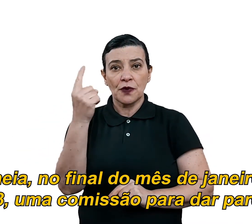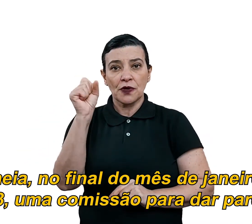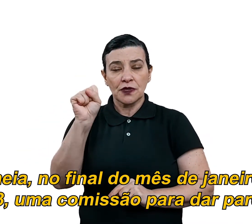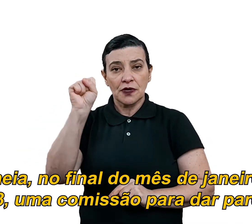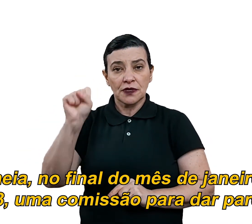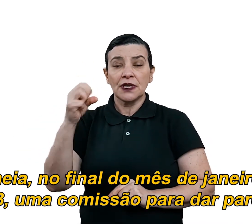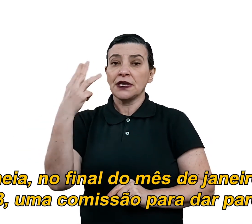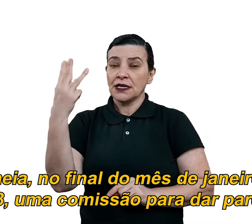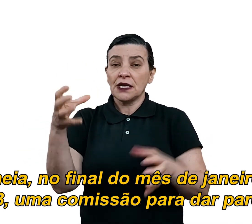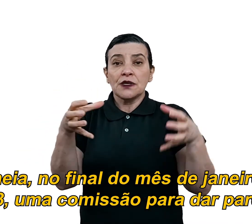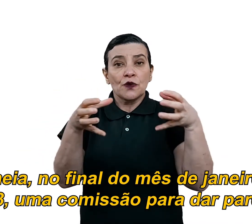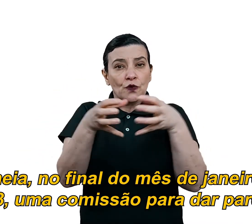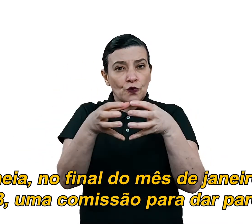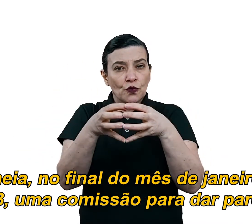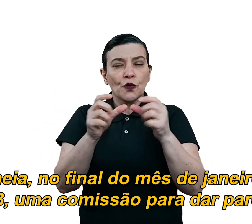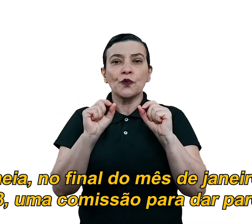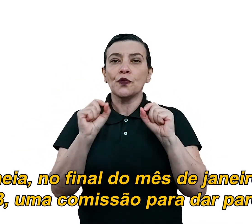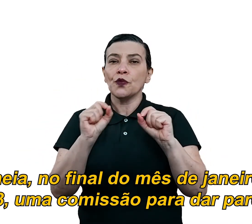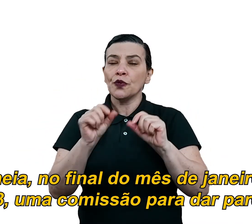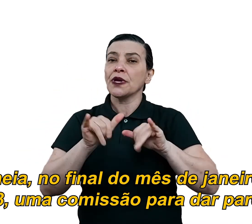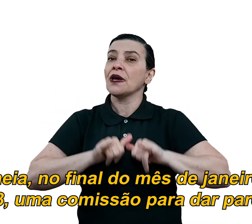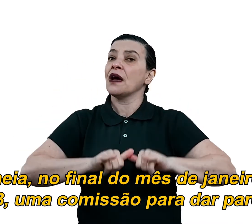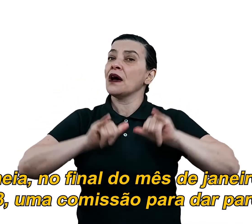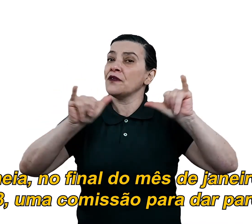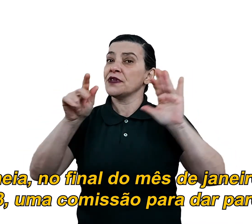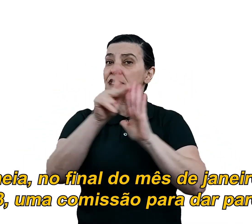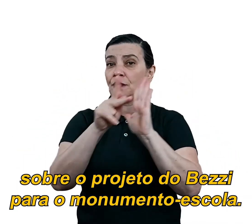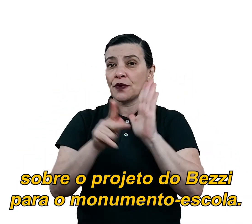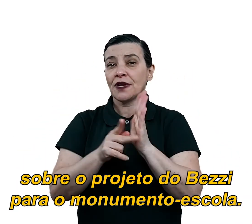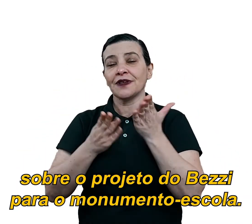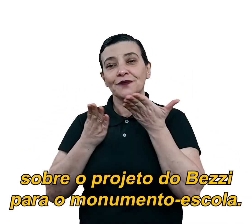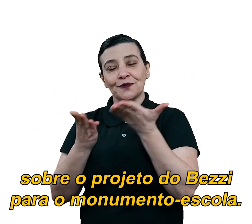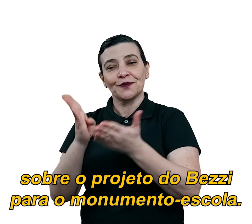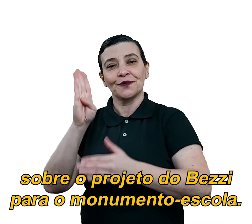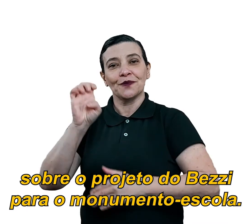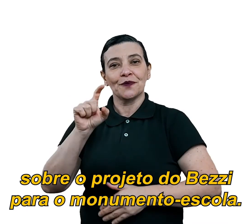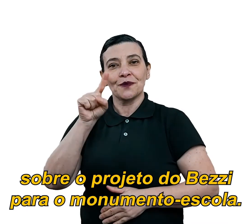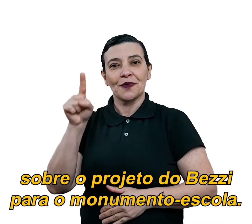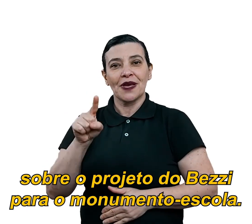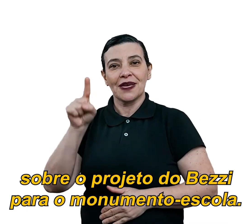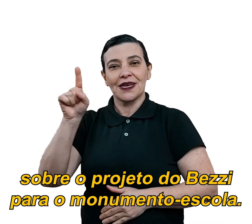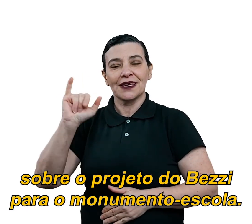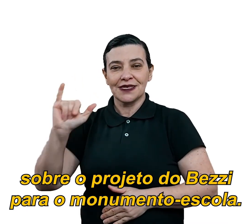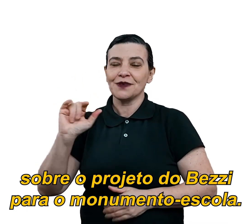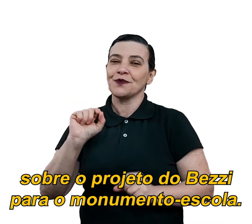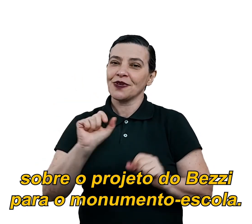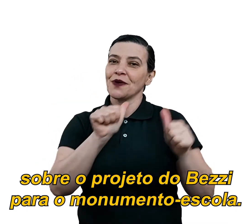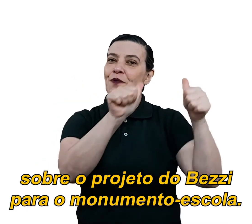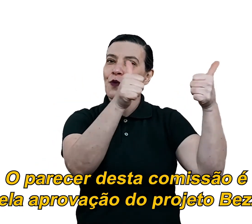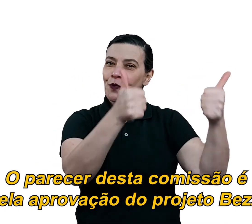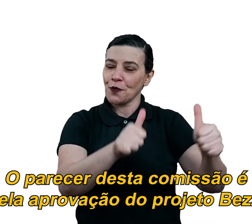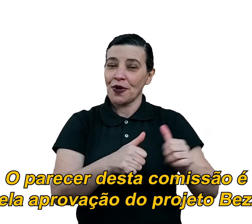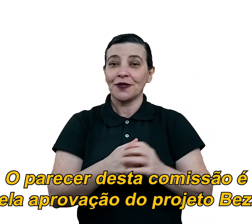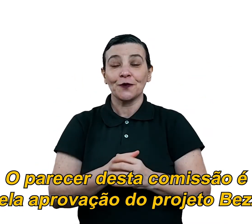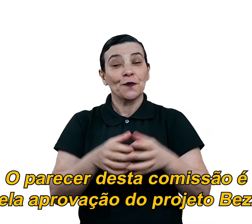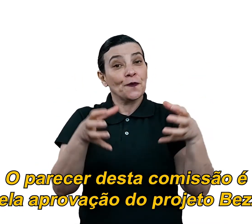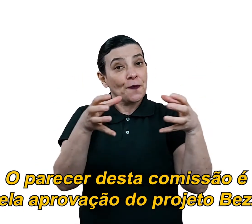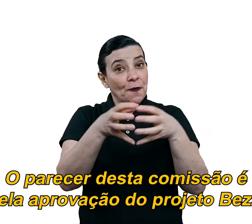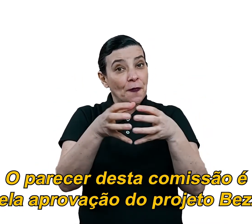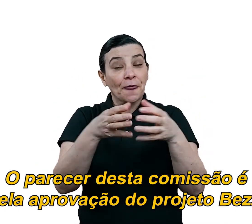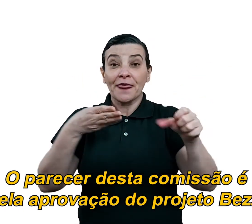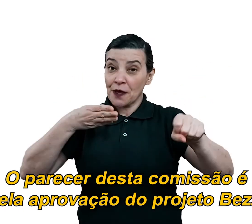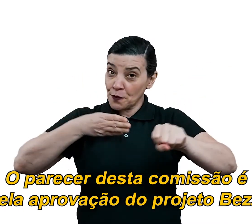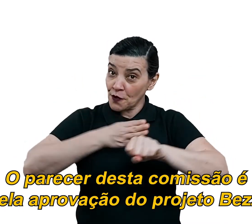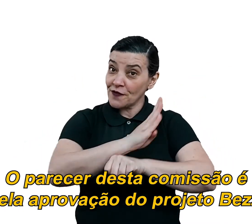de 1883, uma comissão para dar parecer sobre o projeto do Bezzi para o Monumento Escola. O parecer